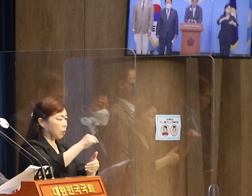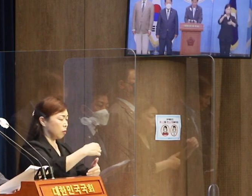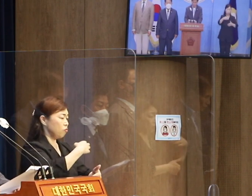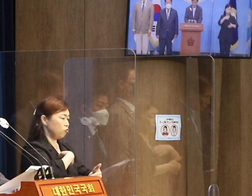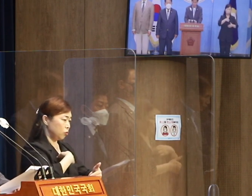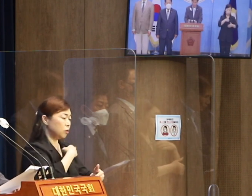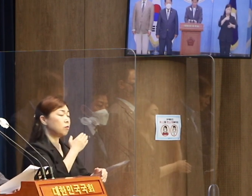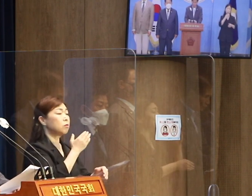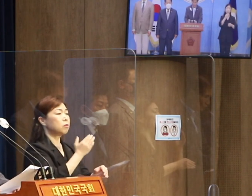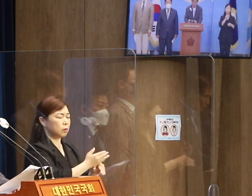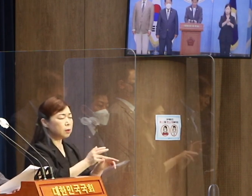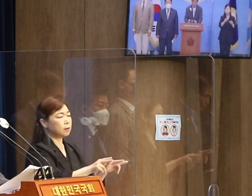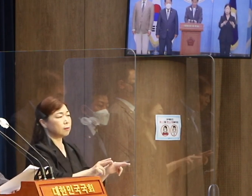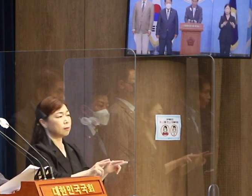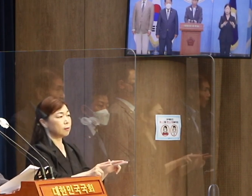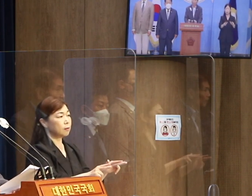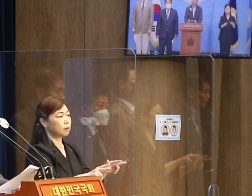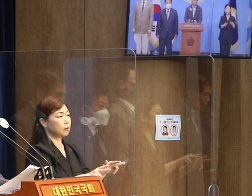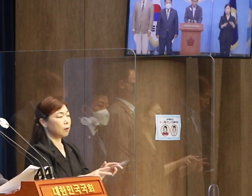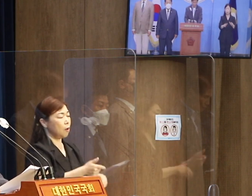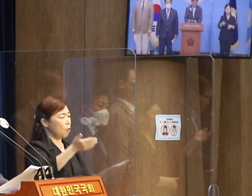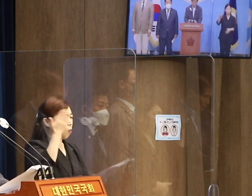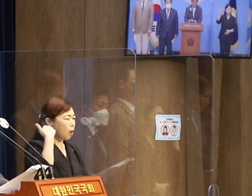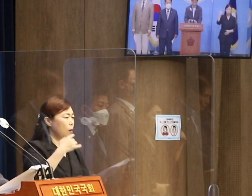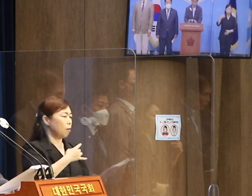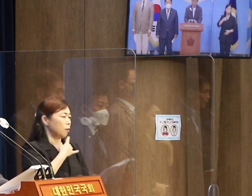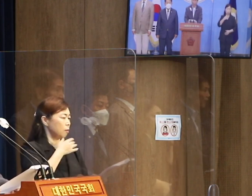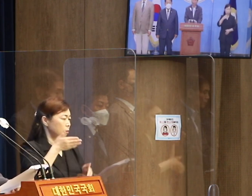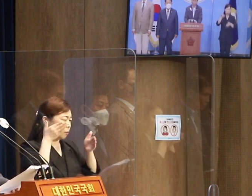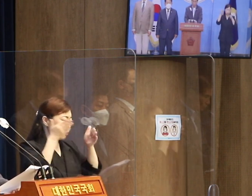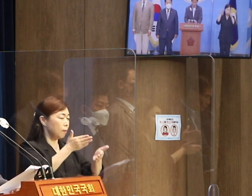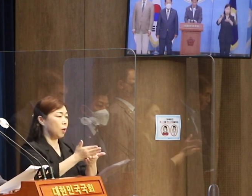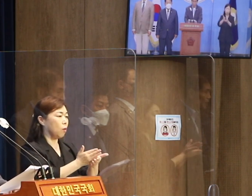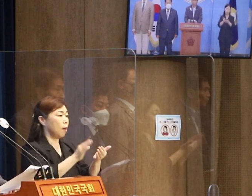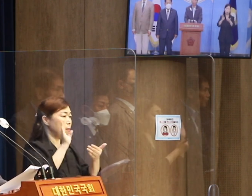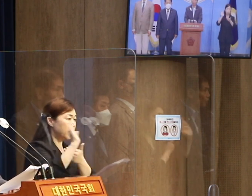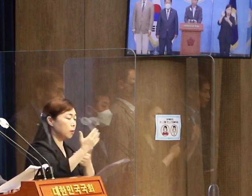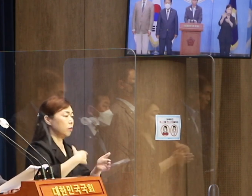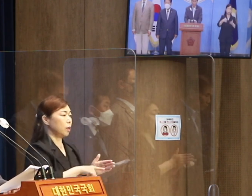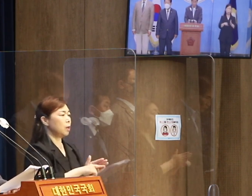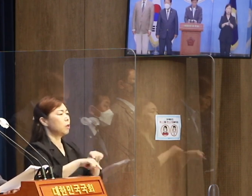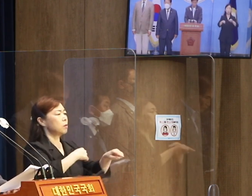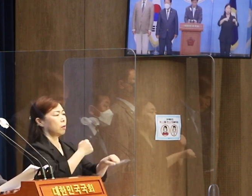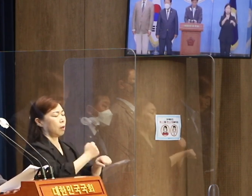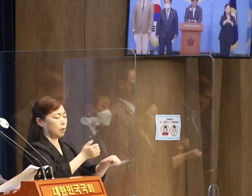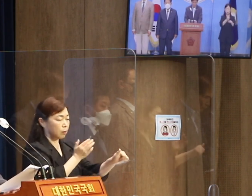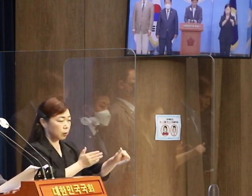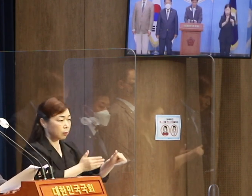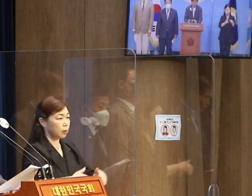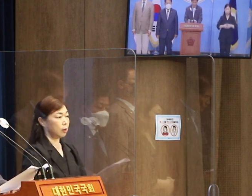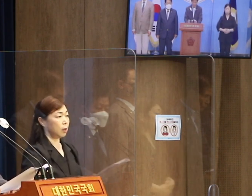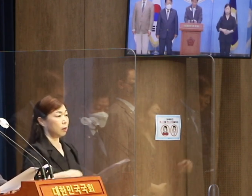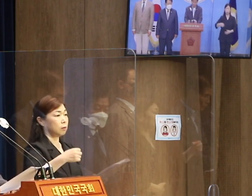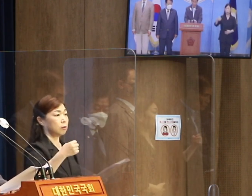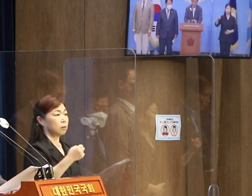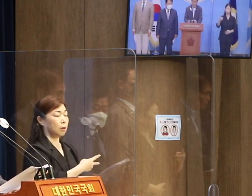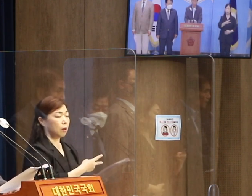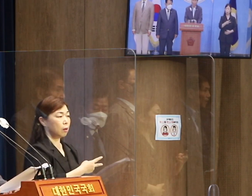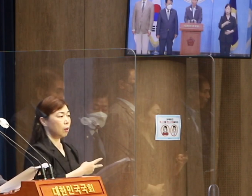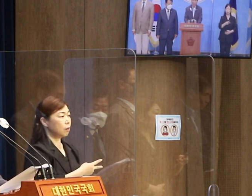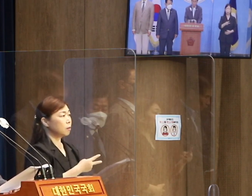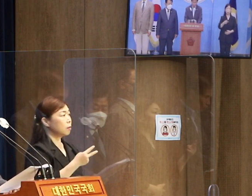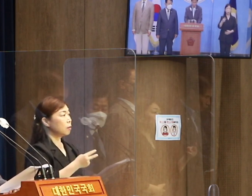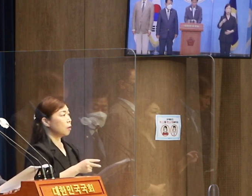위기의 시대입니다. 이제는 과거가 아닌 미래를 향한 정치를 보여주기를 바랍니다. 또한 더